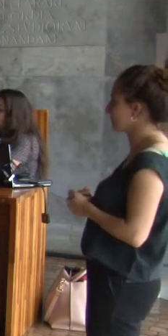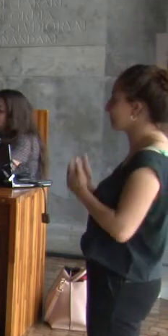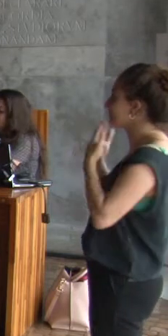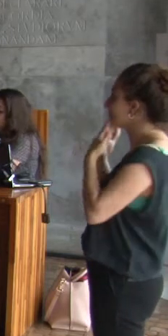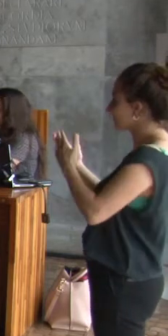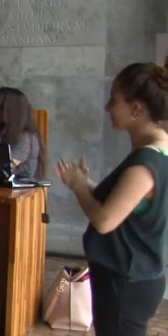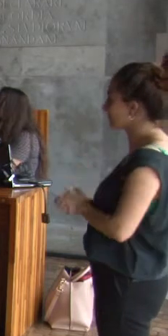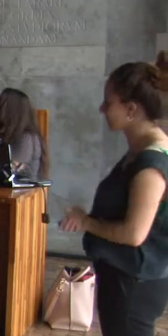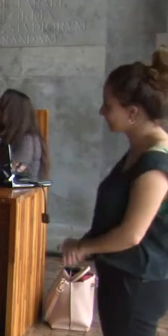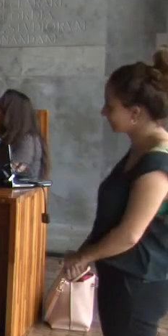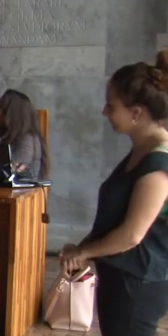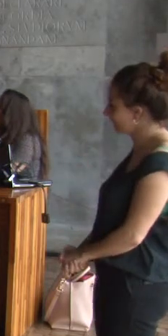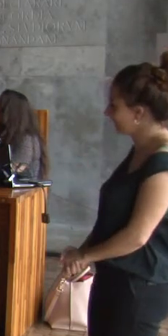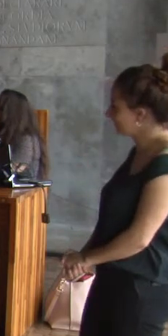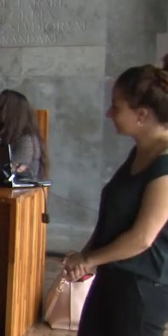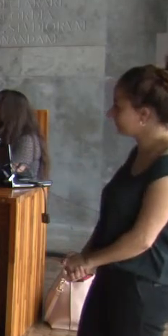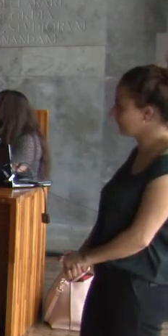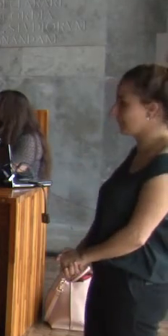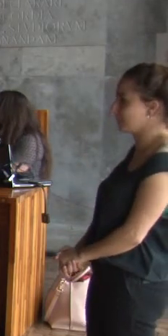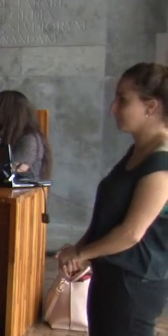Bene. Grazie.